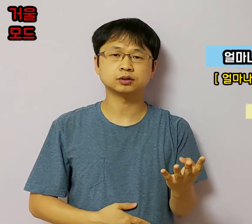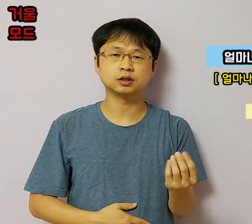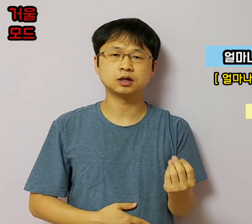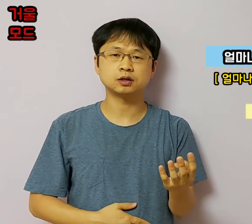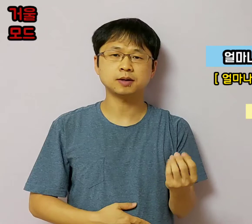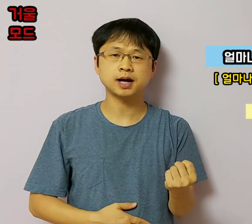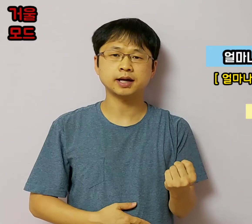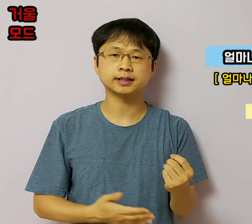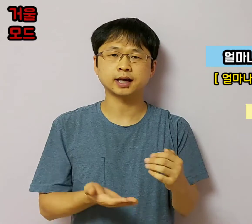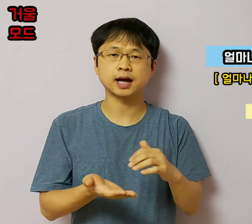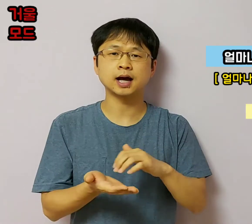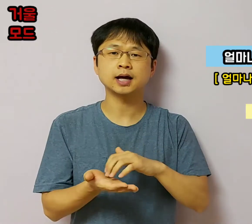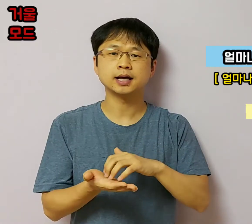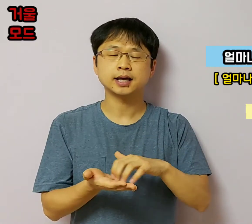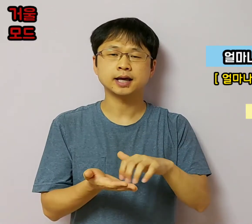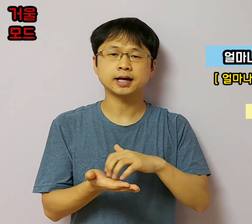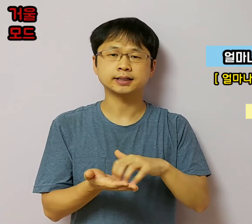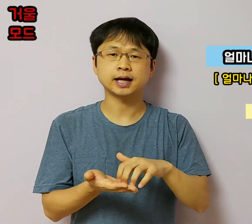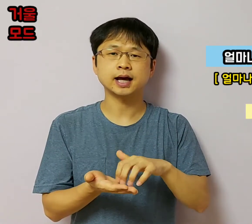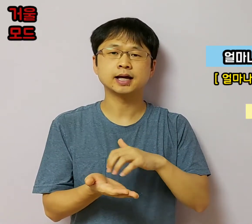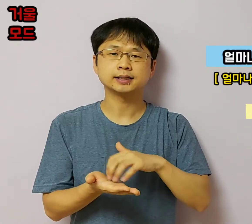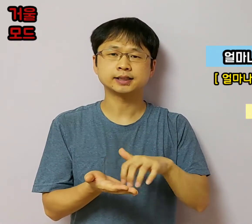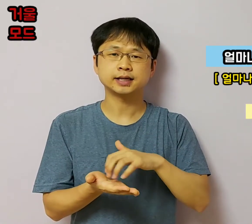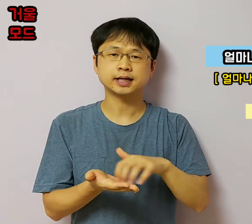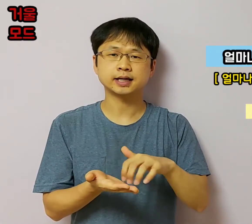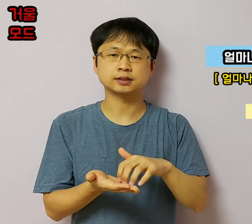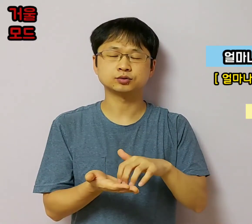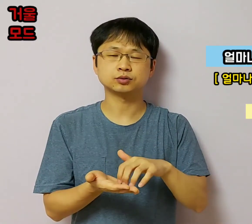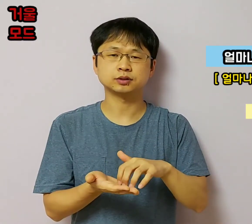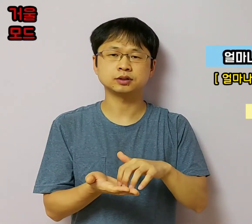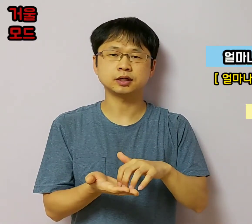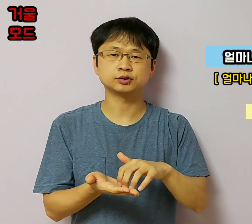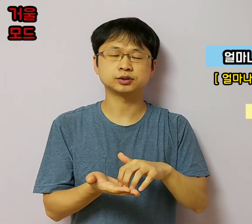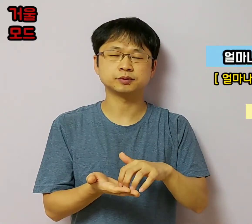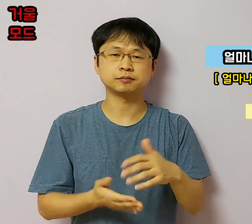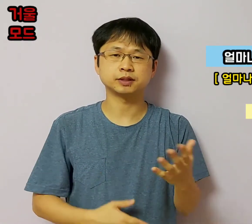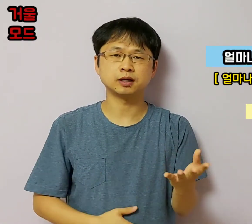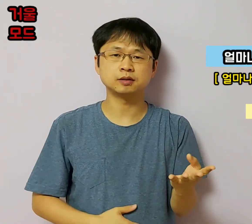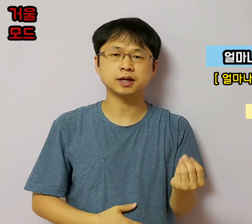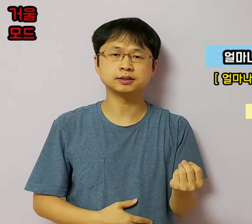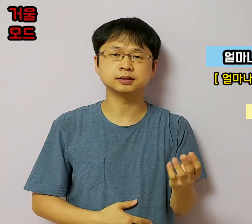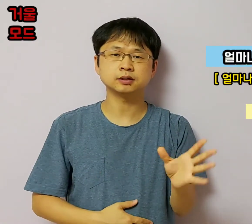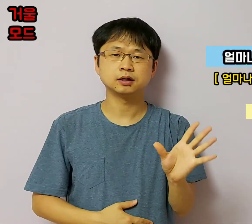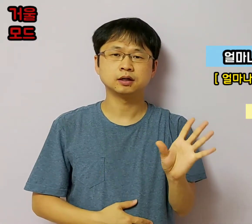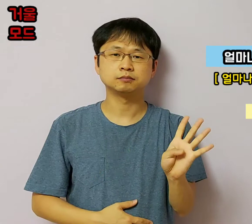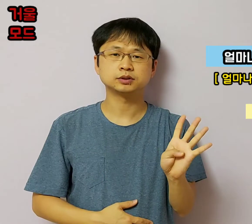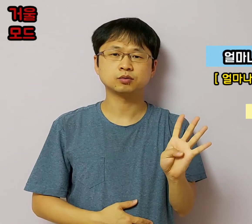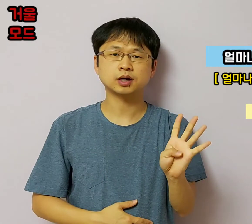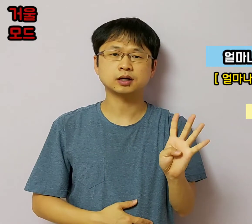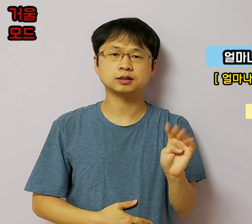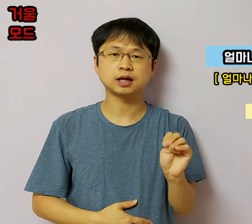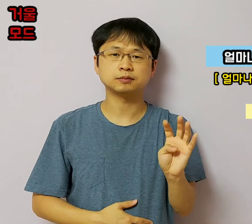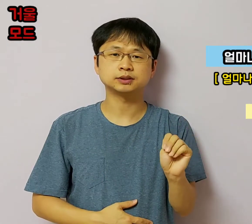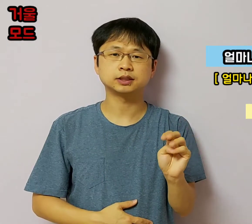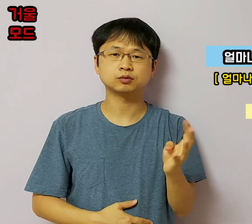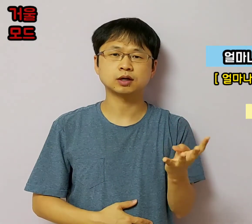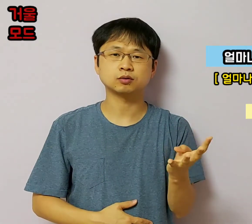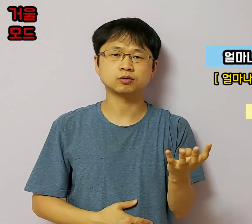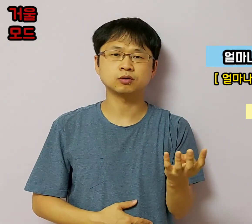수어는 얼마에다가 헤아리다, 세다라는 수어를 해주시면 됩니다. 얼마는 엄지손가락을 나머지 네 손가락으로